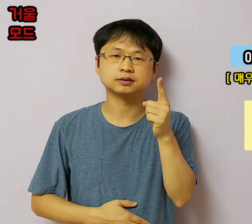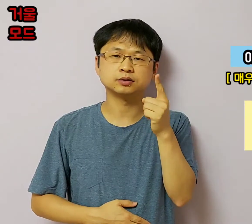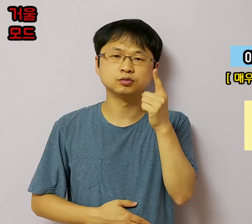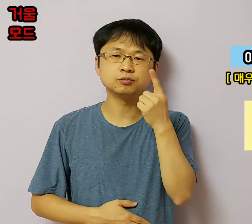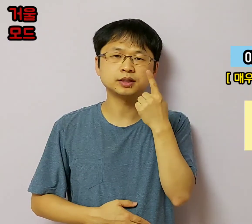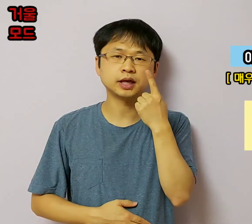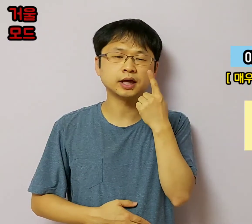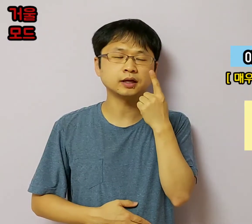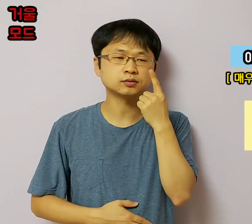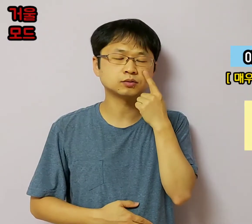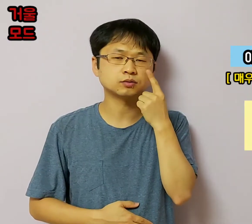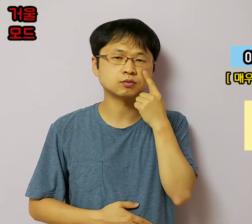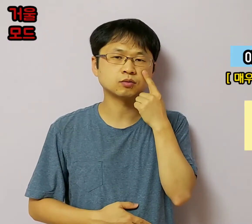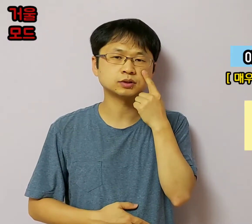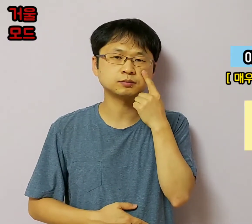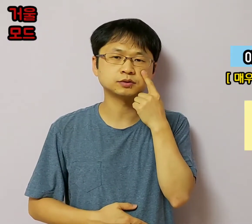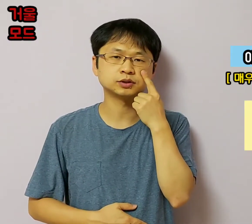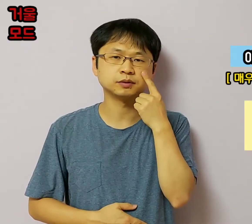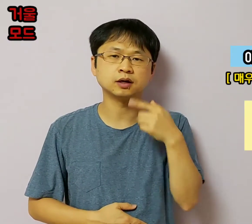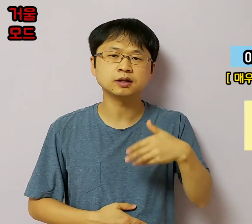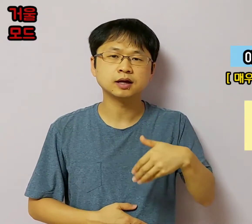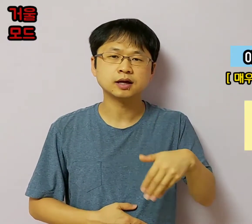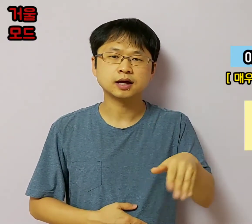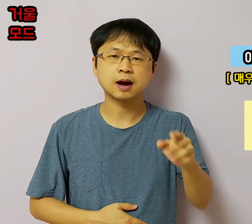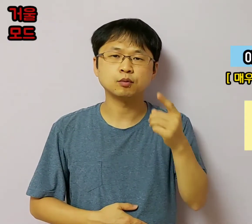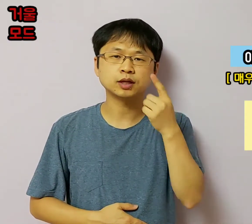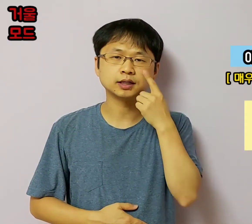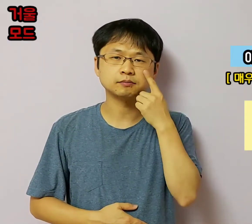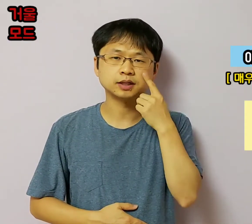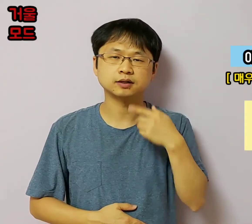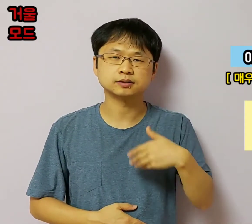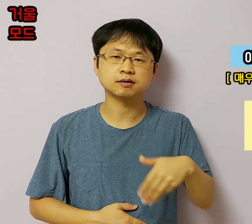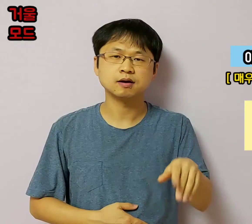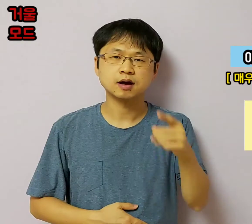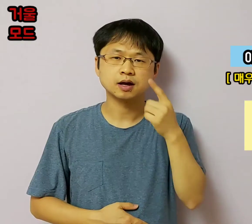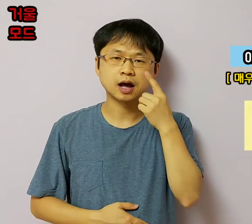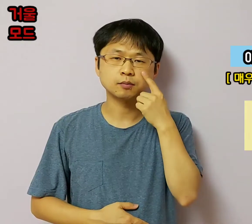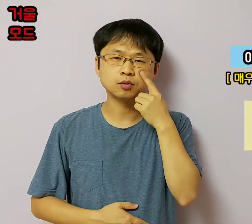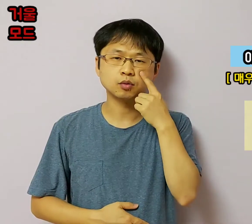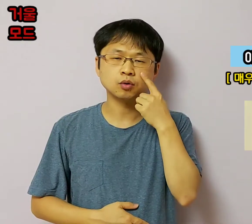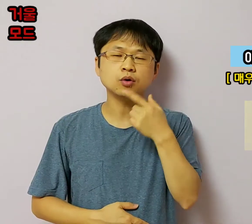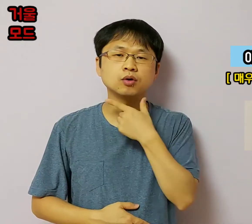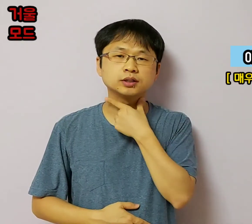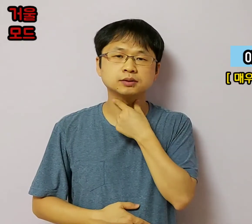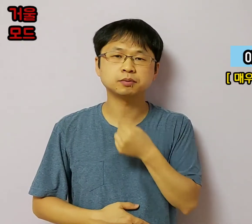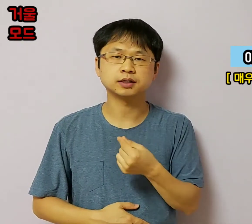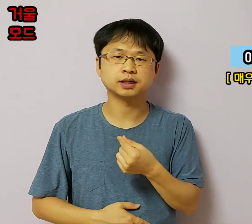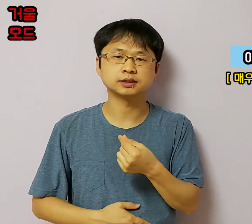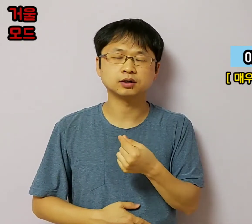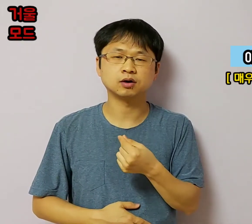것은 눈 밑에 손을 콕콕 짚어주시면 가보다가 됩니다. 그래서 가보고 싶어가